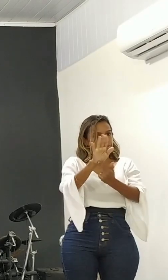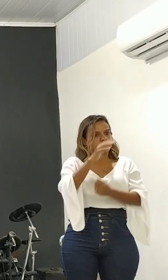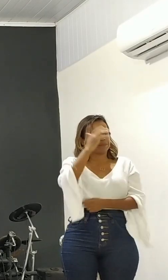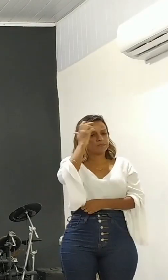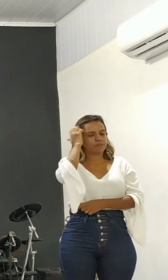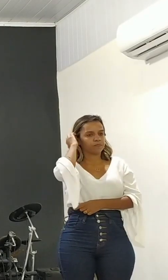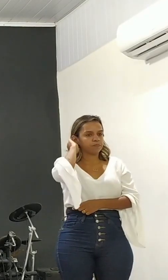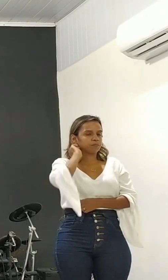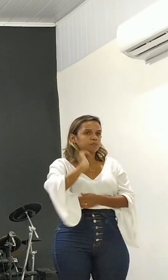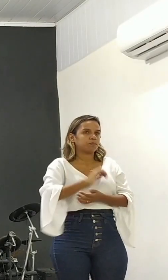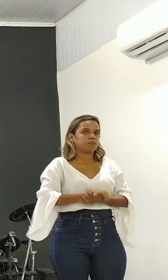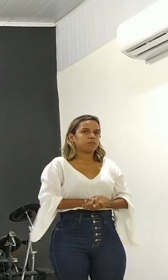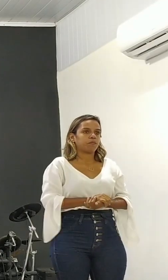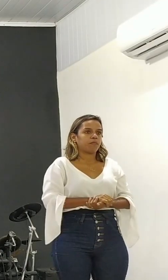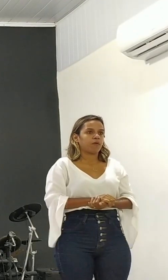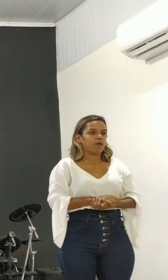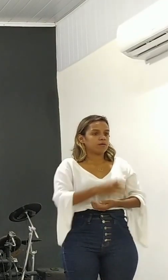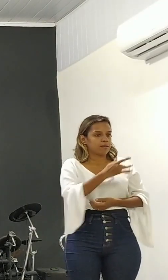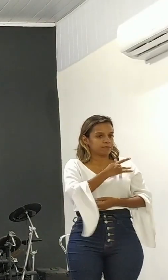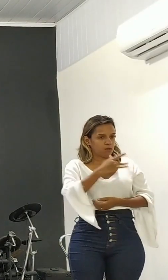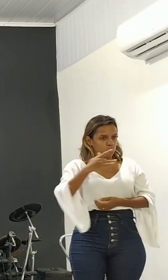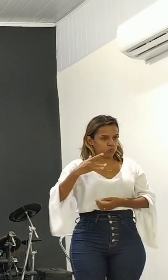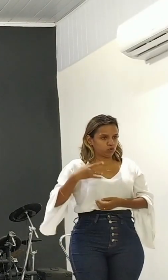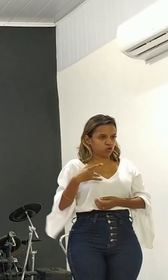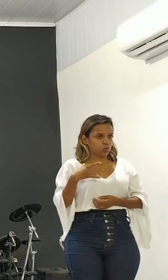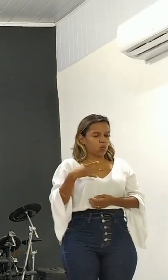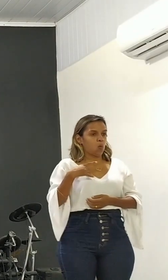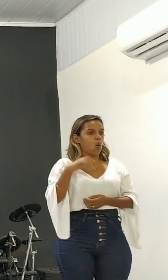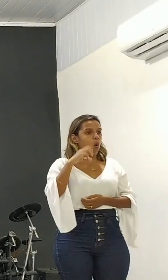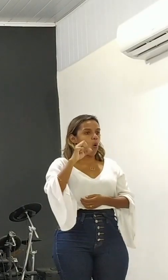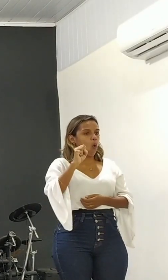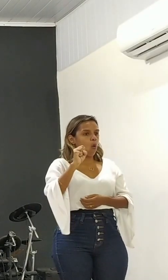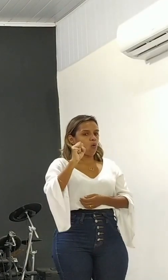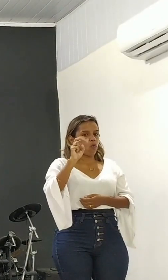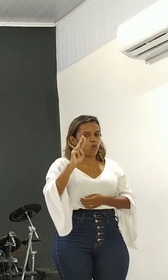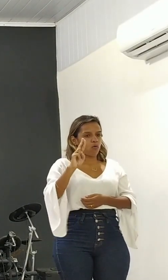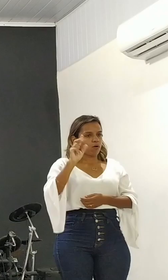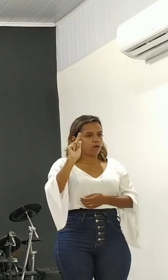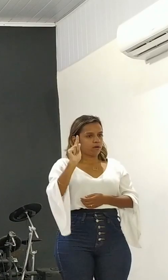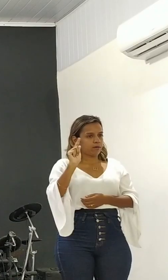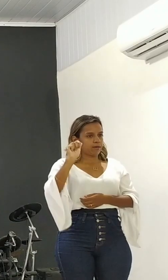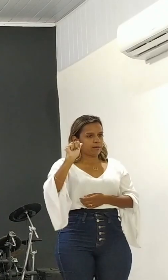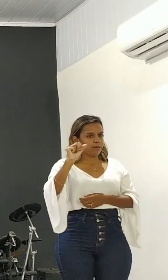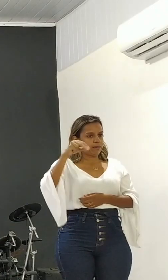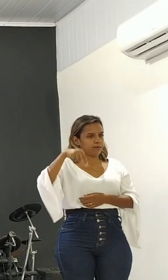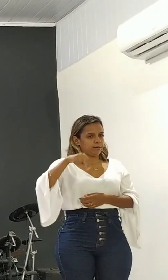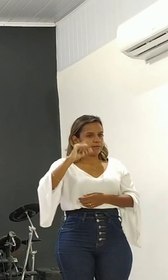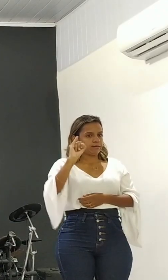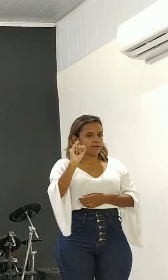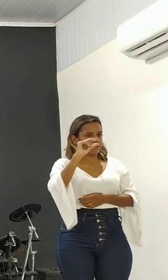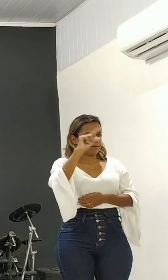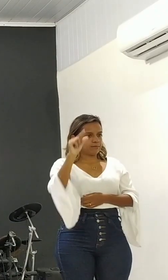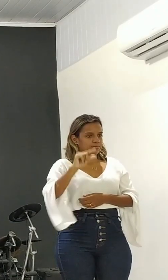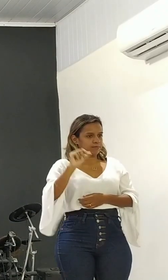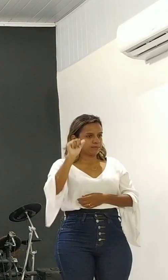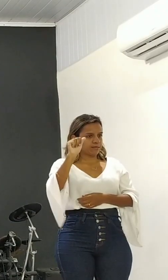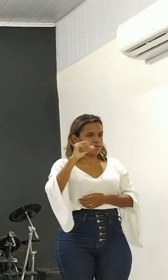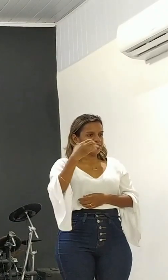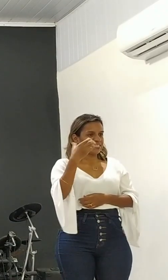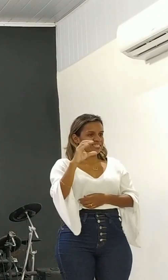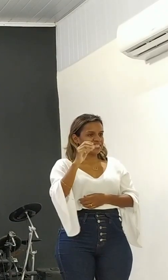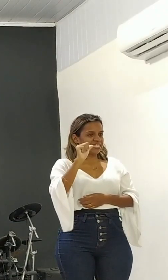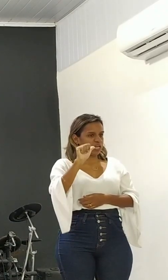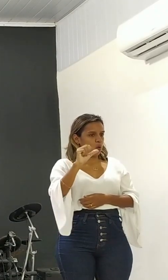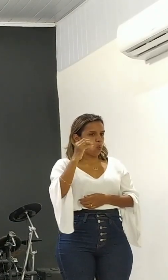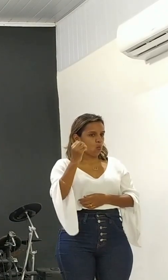A Organização Mundial de Saúde, a OMS, publicou este ano um artigo que diz o seguinte: